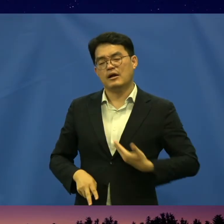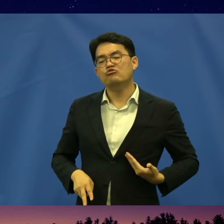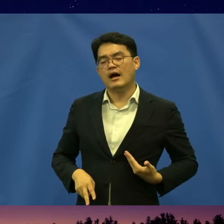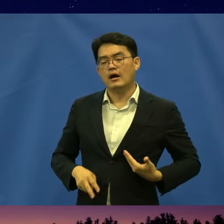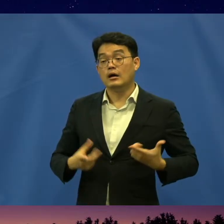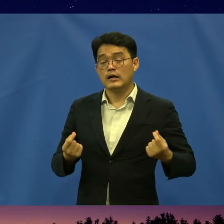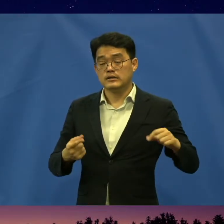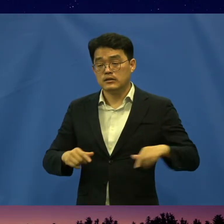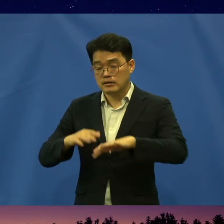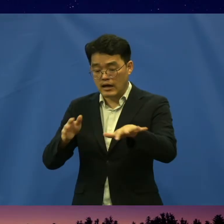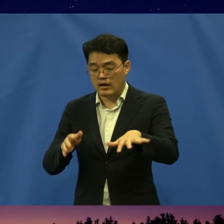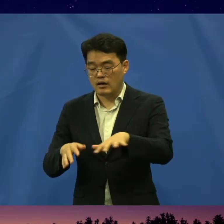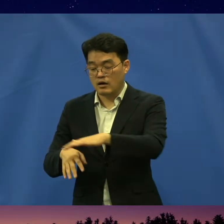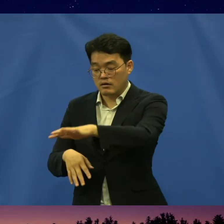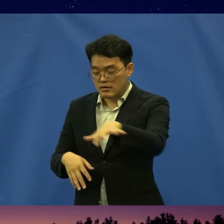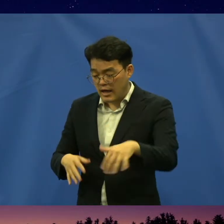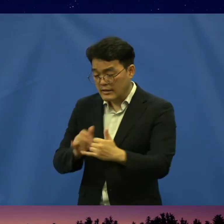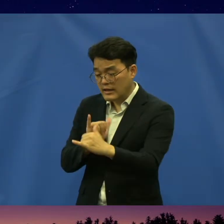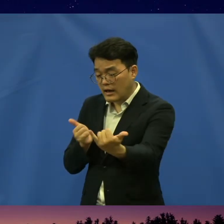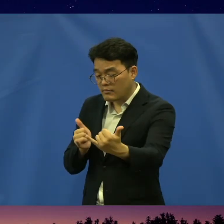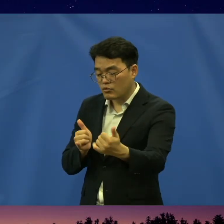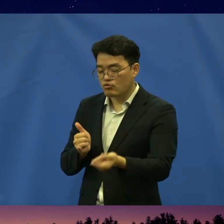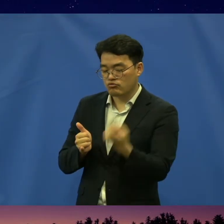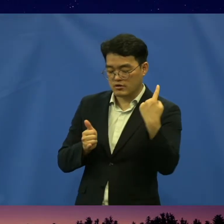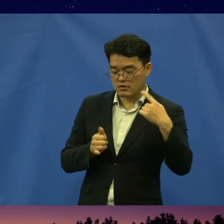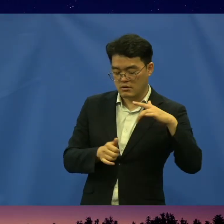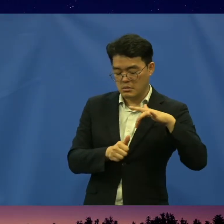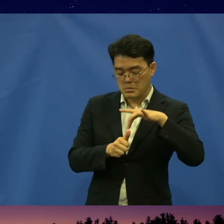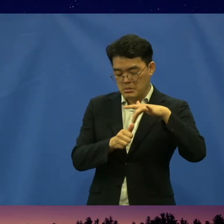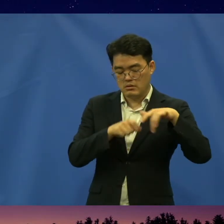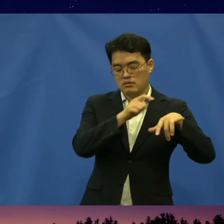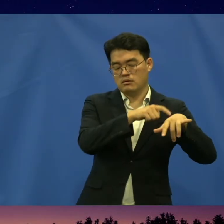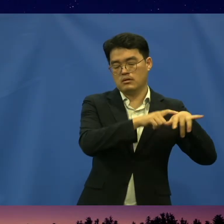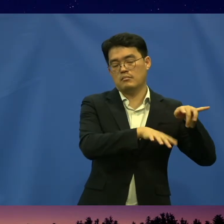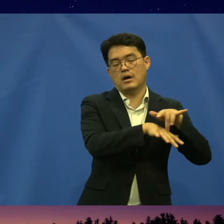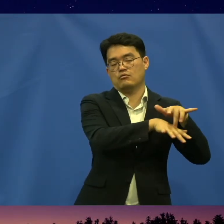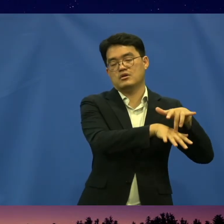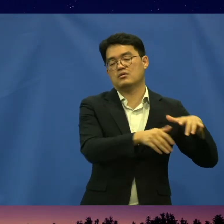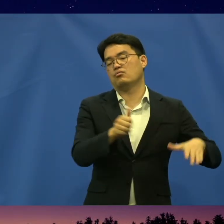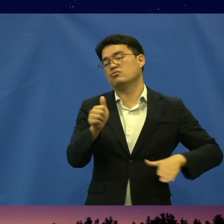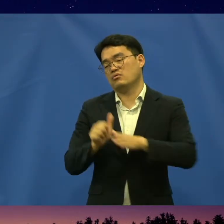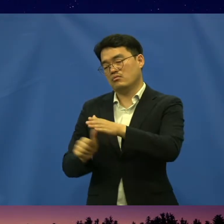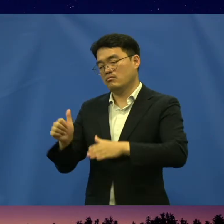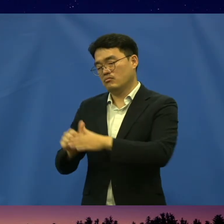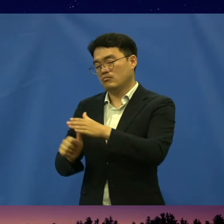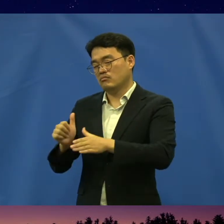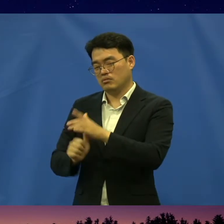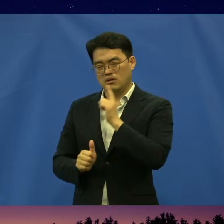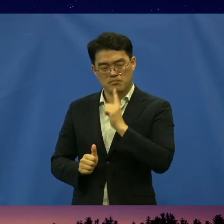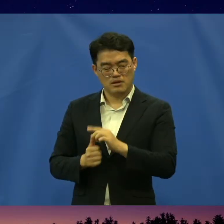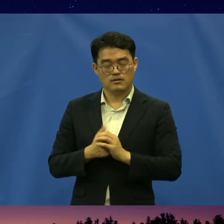여러분 영적 전쟁의 관점에서 이런 걸 보면요, 마귀의 공격은 예수님에게 집요합니다.